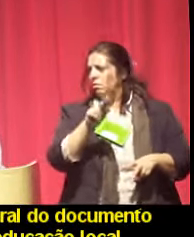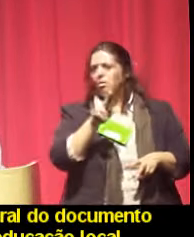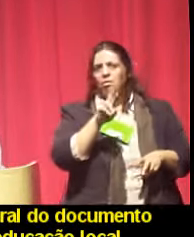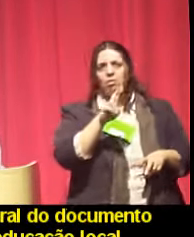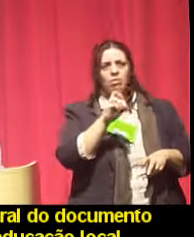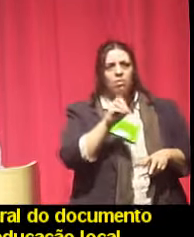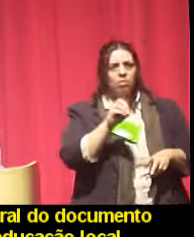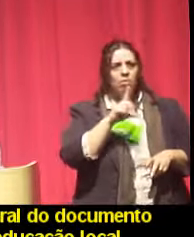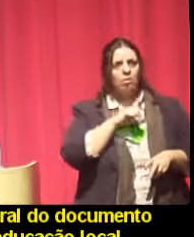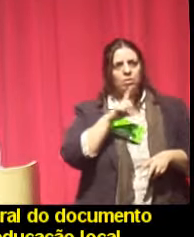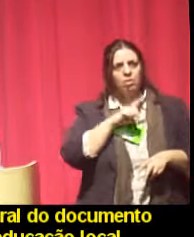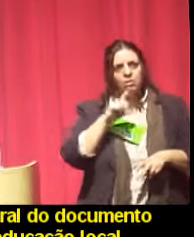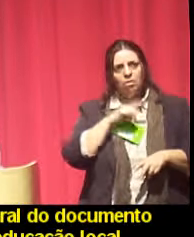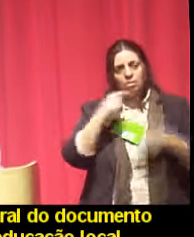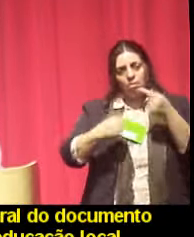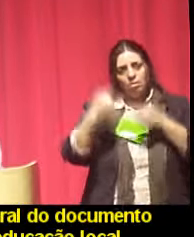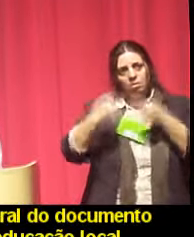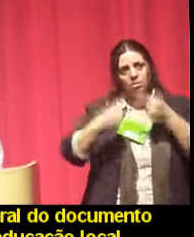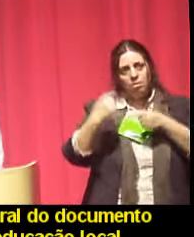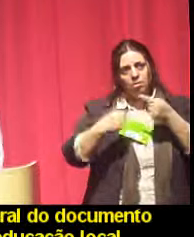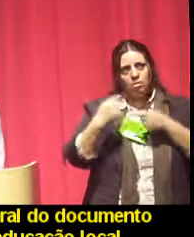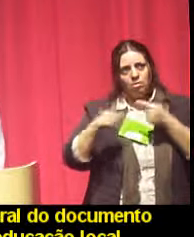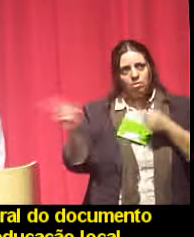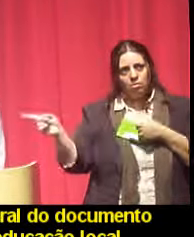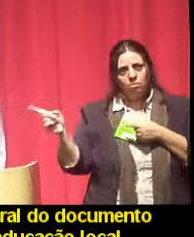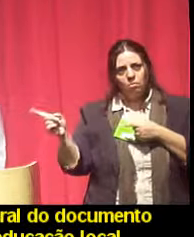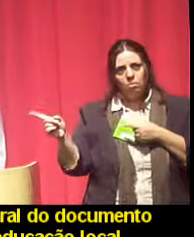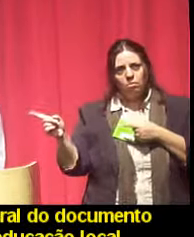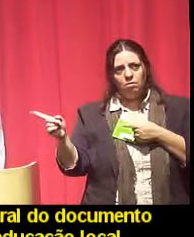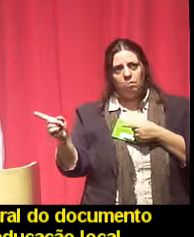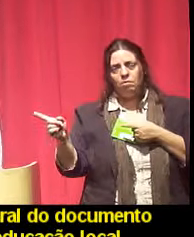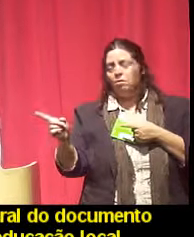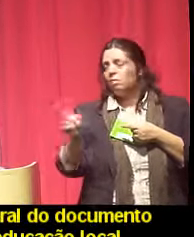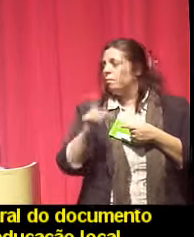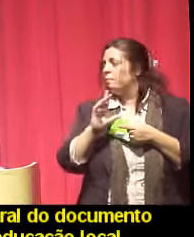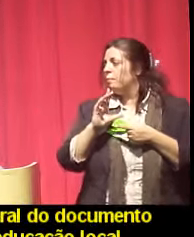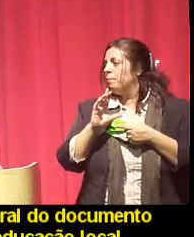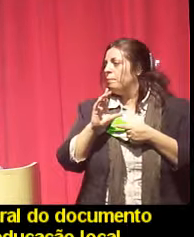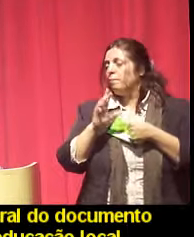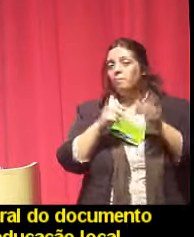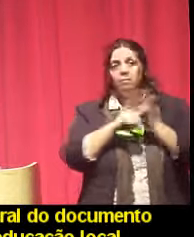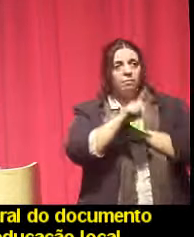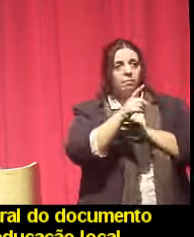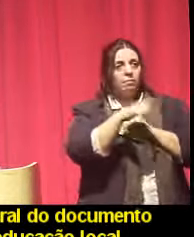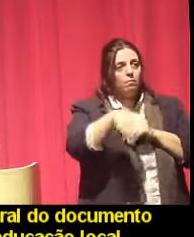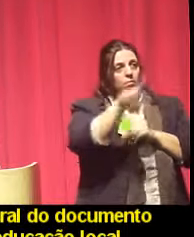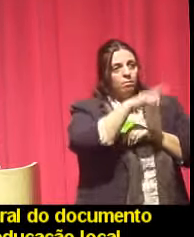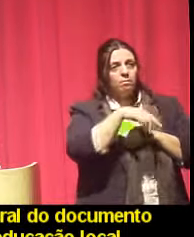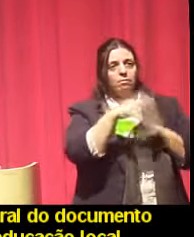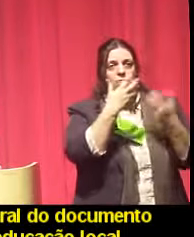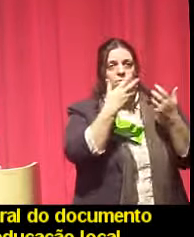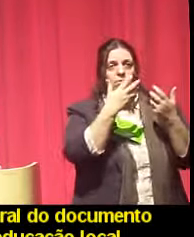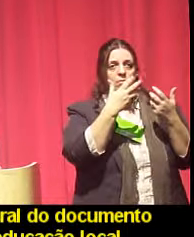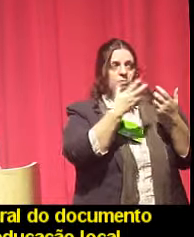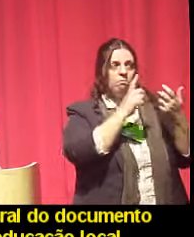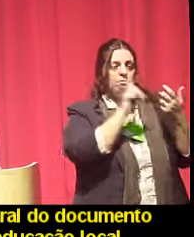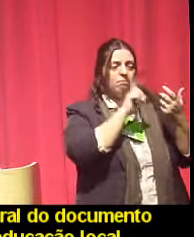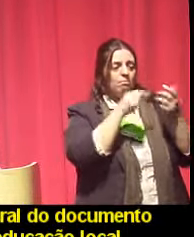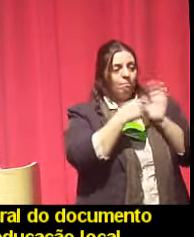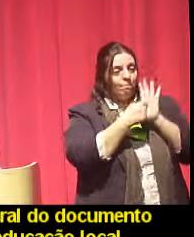Tem uma discussão de um dos delegados, chamado Mauro, que pergunta se a gente não vai fazer aqui